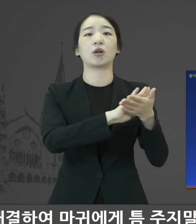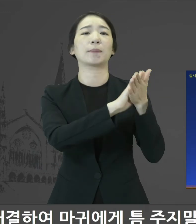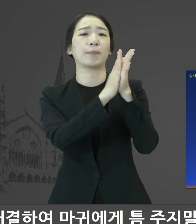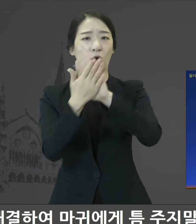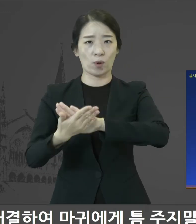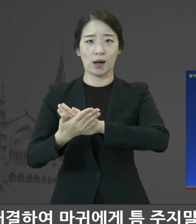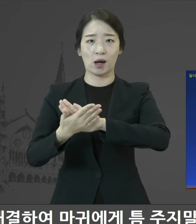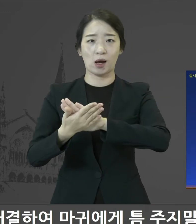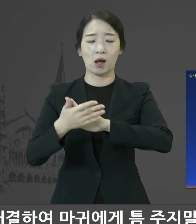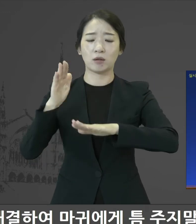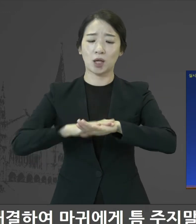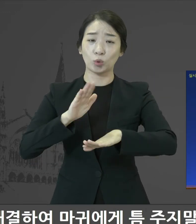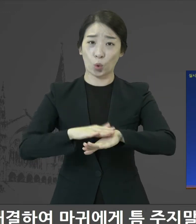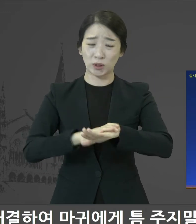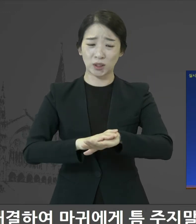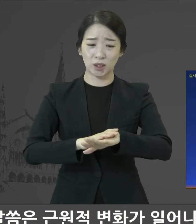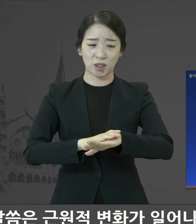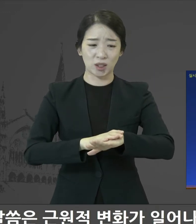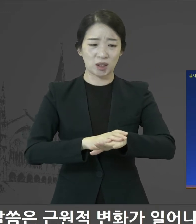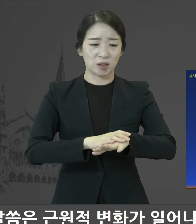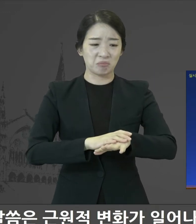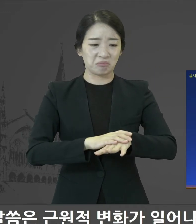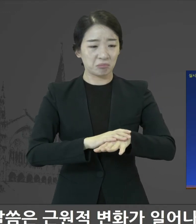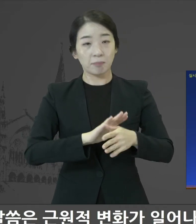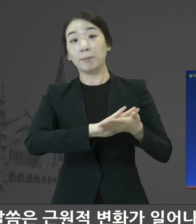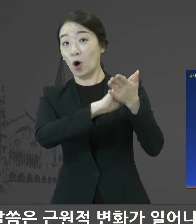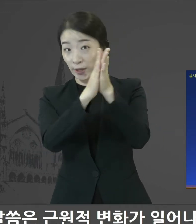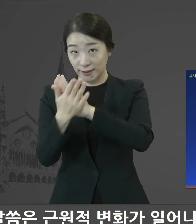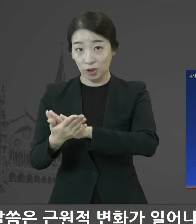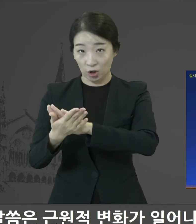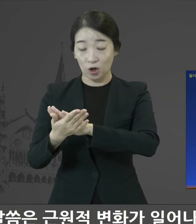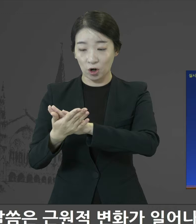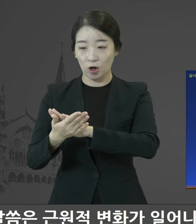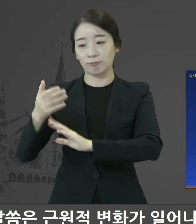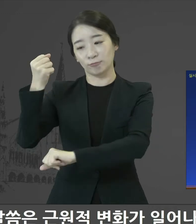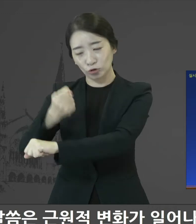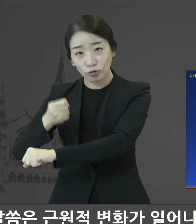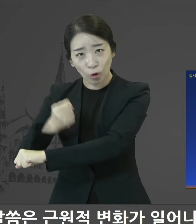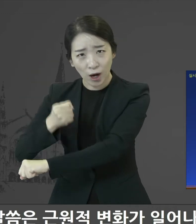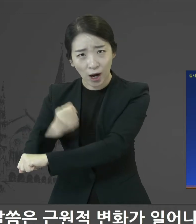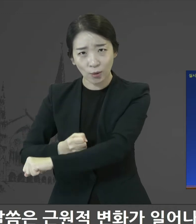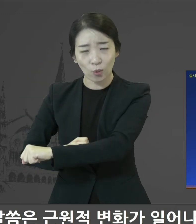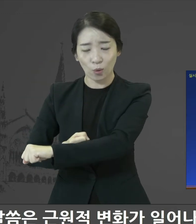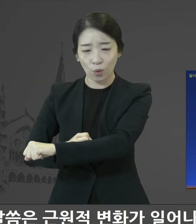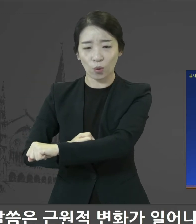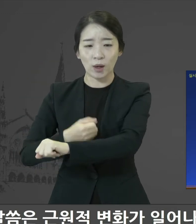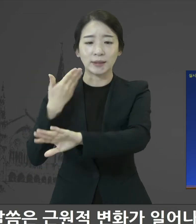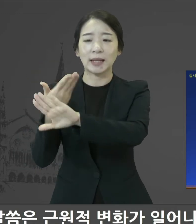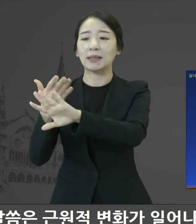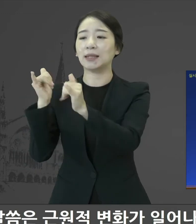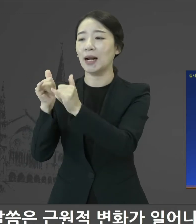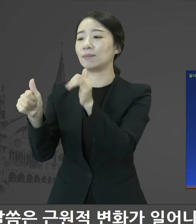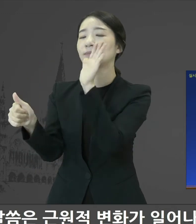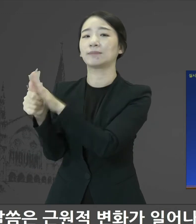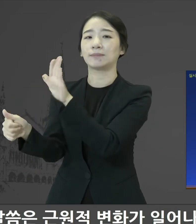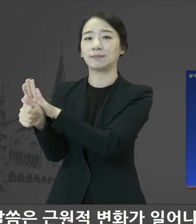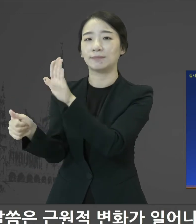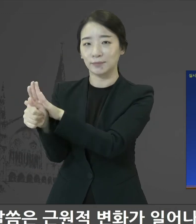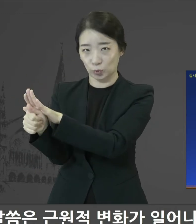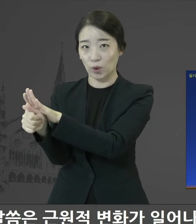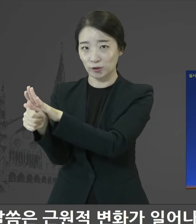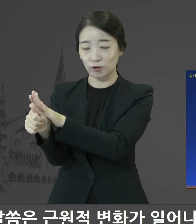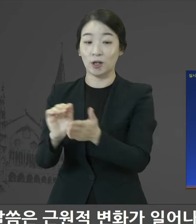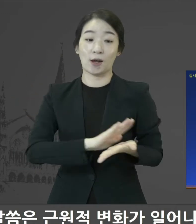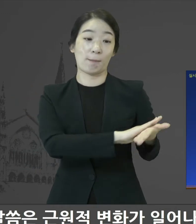손이 변화되어서 그 손으로 수고하고 일할 뿐만 아니라 그 손으로 다른 사람을 도와주는 그 자리까지 변해야